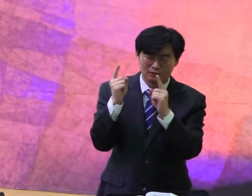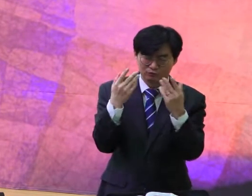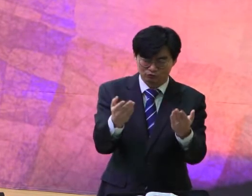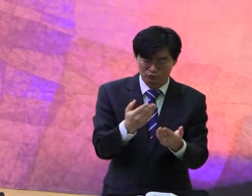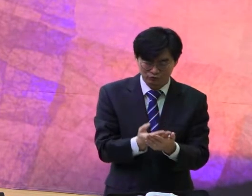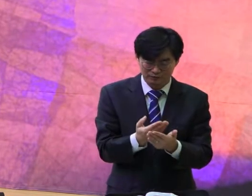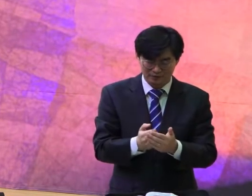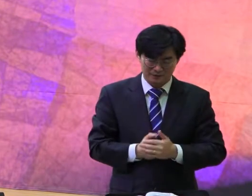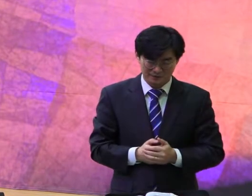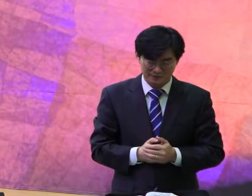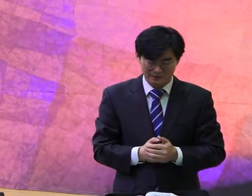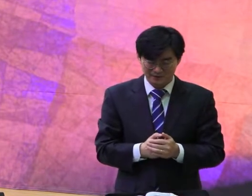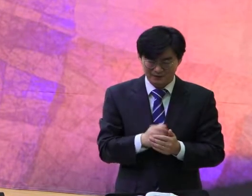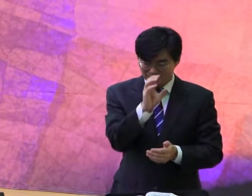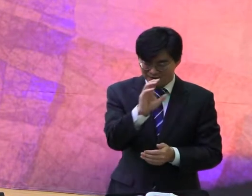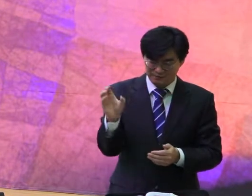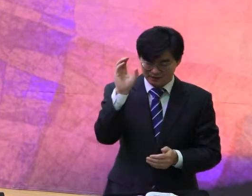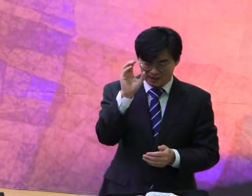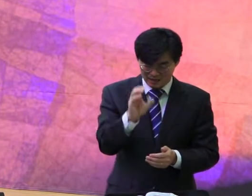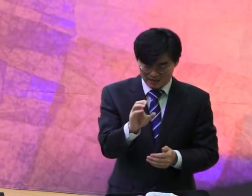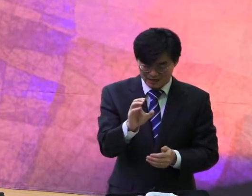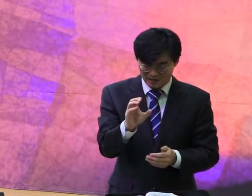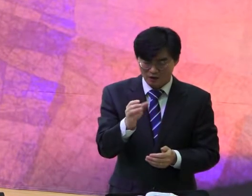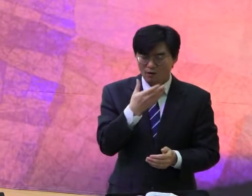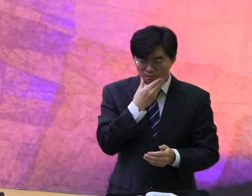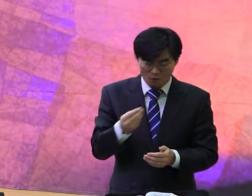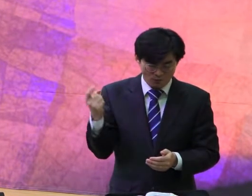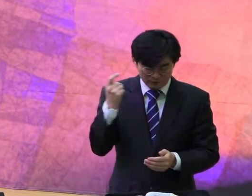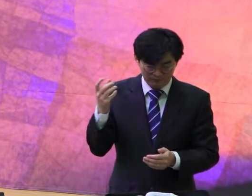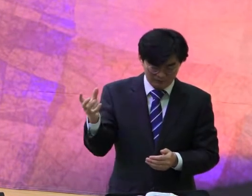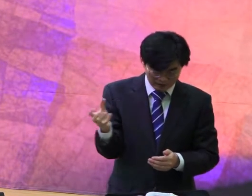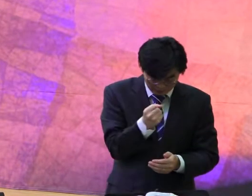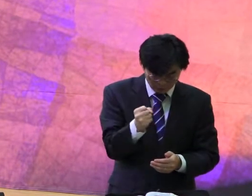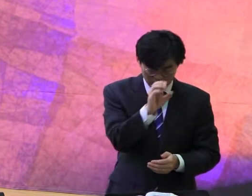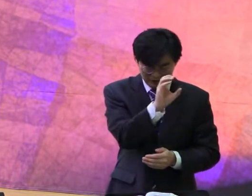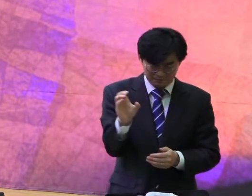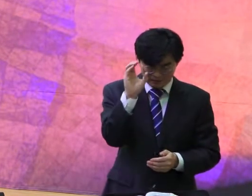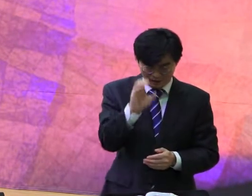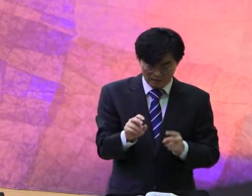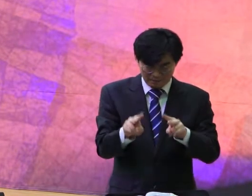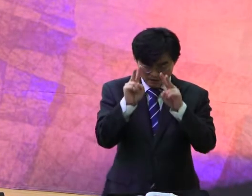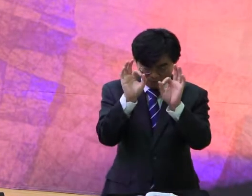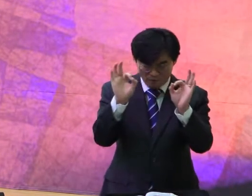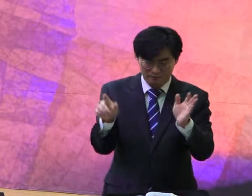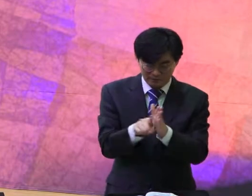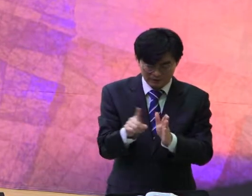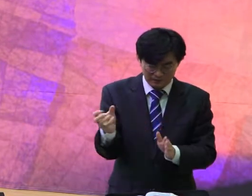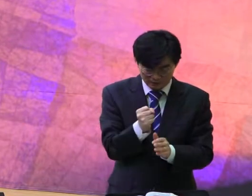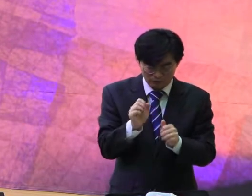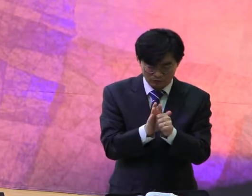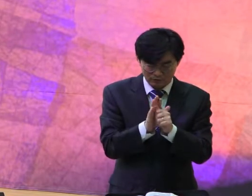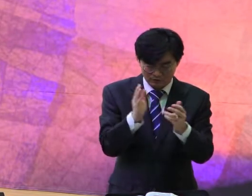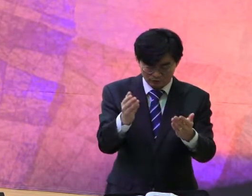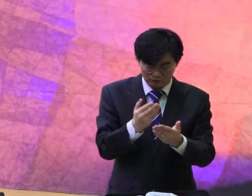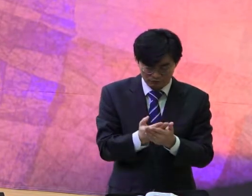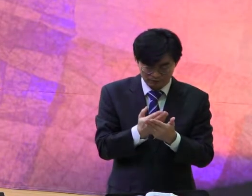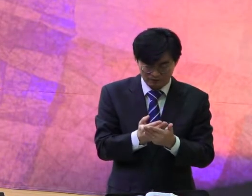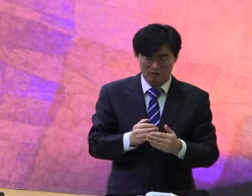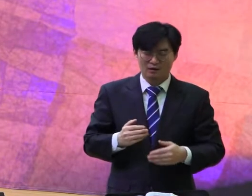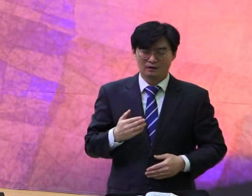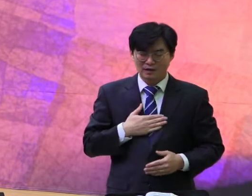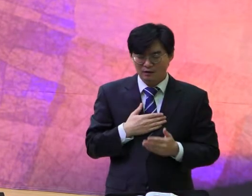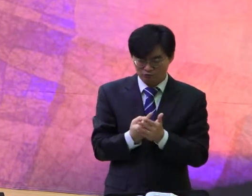내리는 십자가의 복음이요 십자가의 신앙으로 살아가는 저희들 되게 하여 주시옵소서. 그렇게 한 걸음 한 걸음 나를